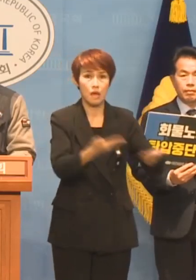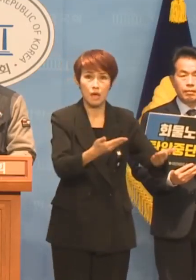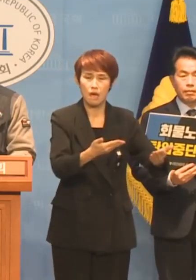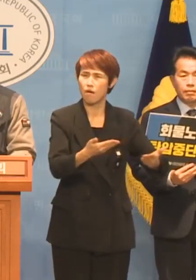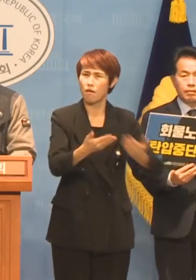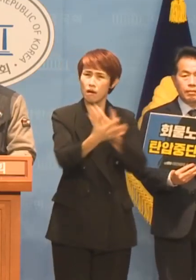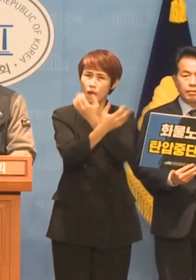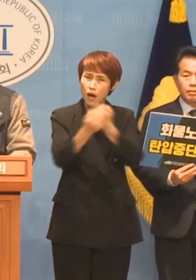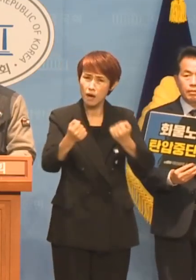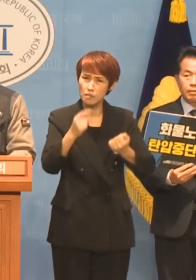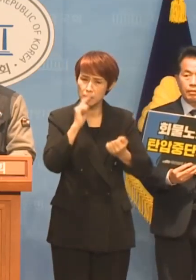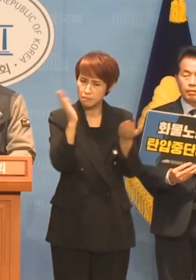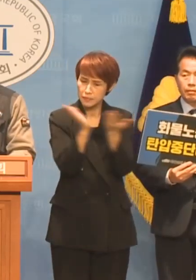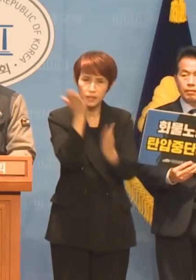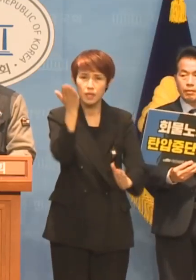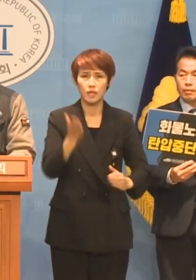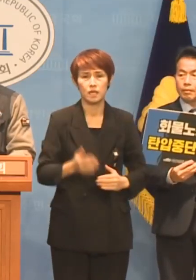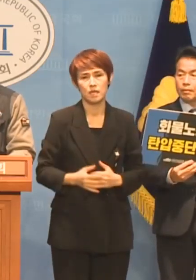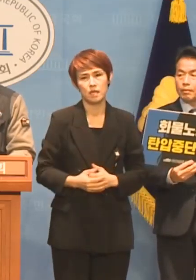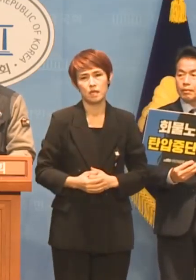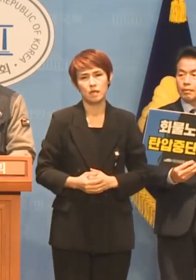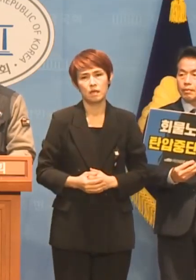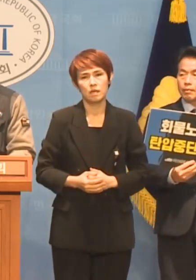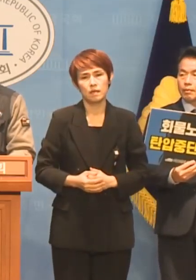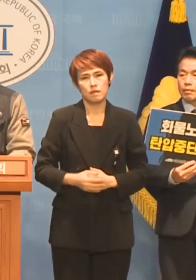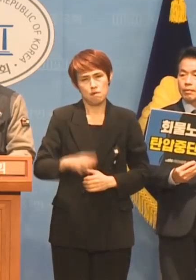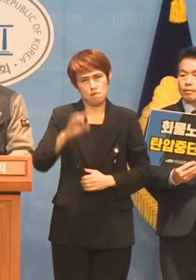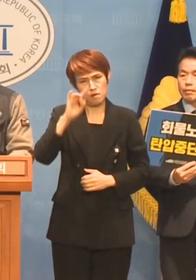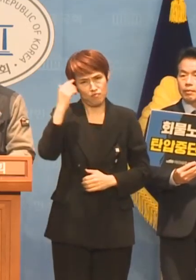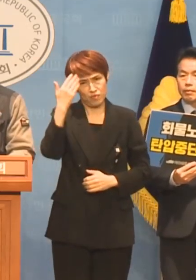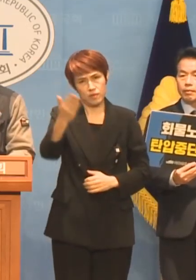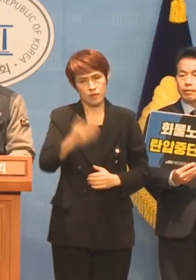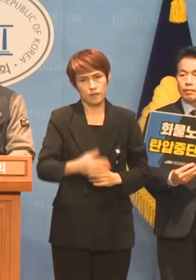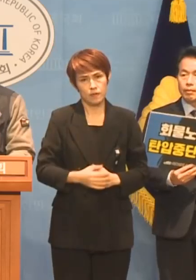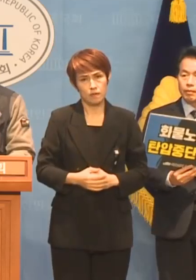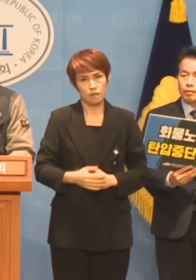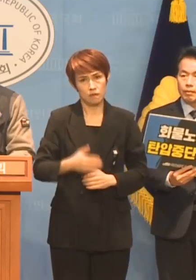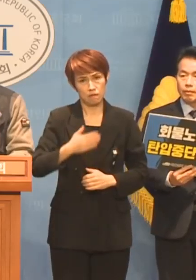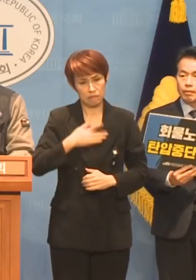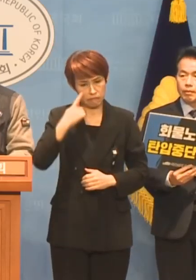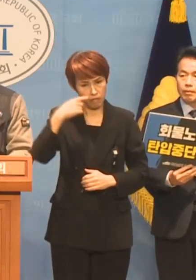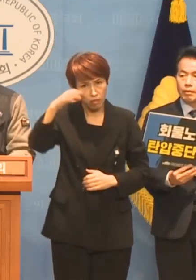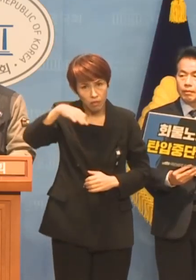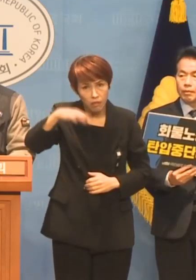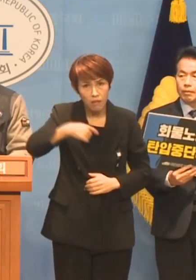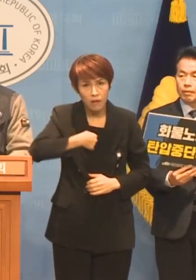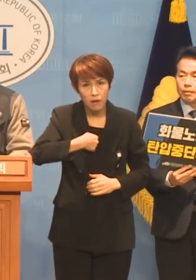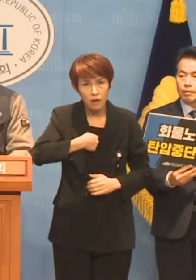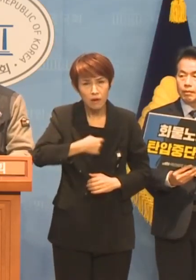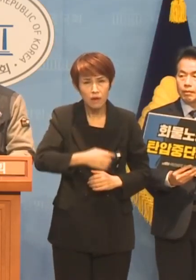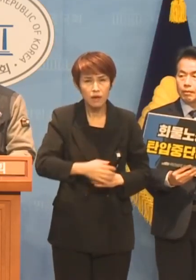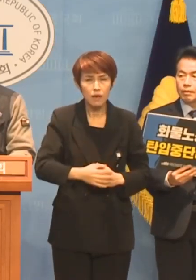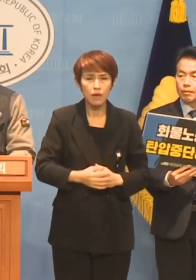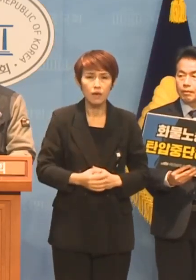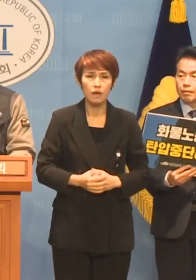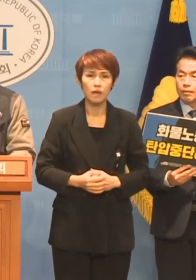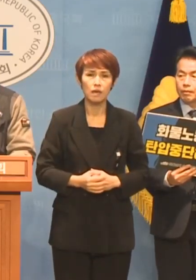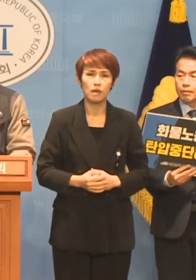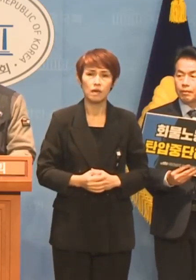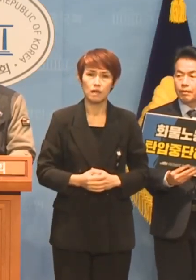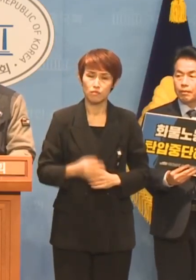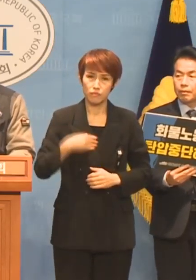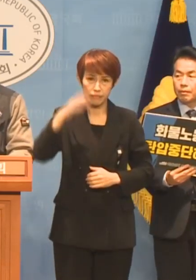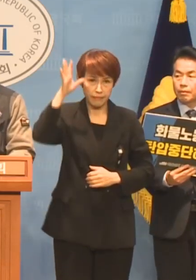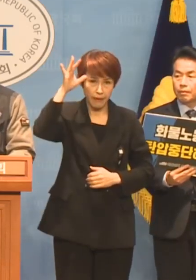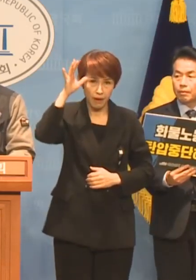게 논리적인 것입니까? 저는 묻고 싶습니다. 도대체 우리를 어떻게 생각하고 있는 건지 혹여 누구처럼 우리를